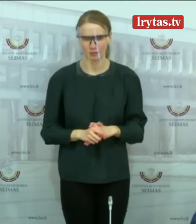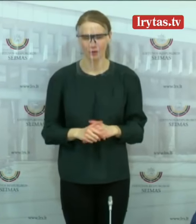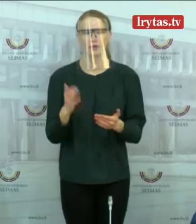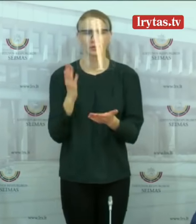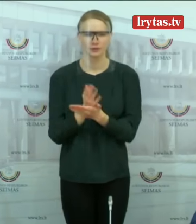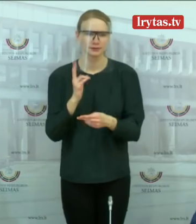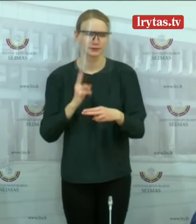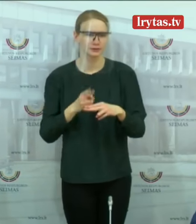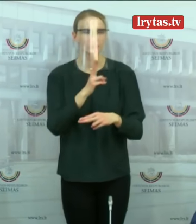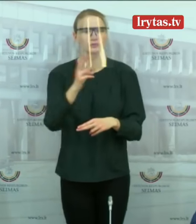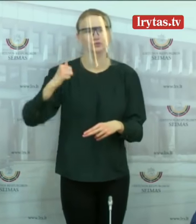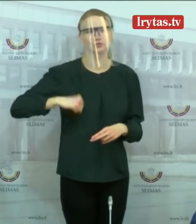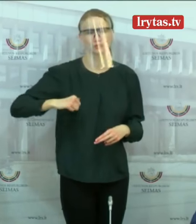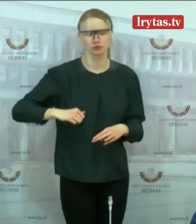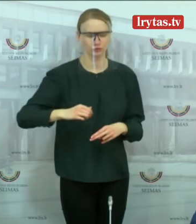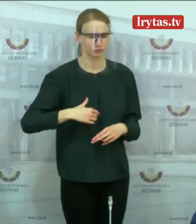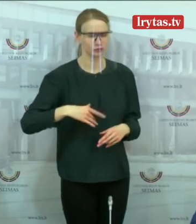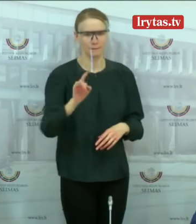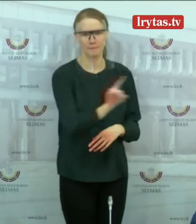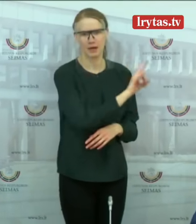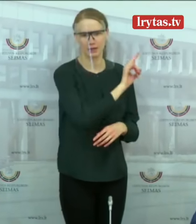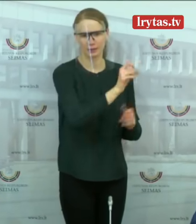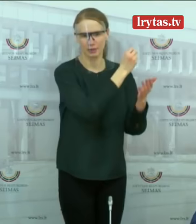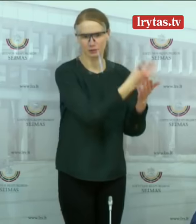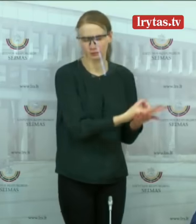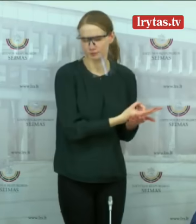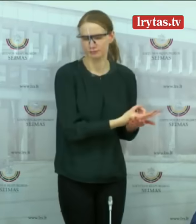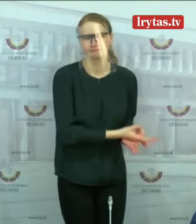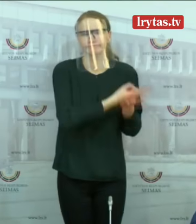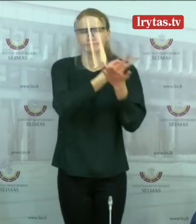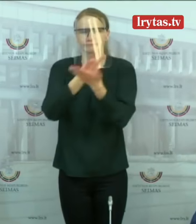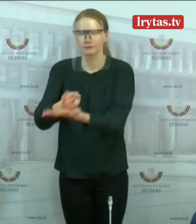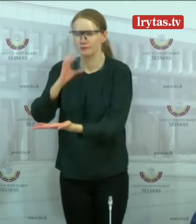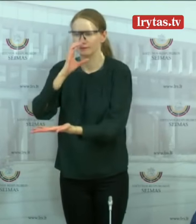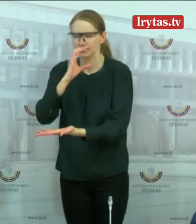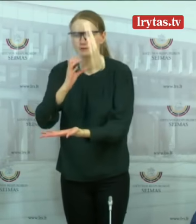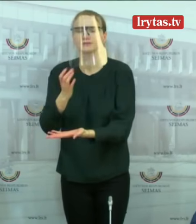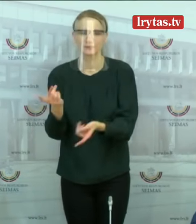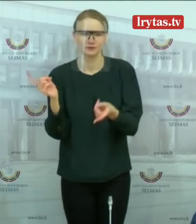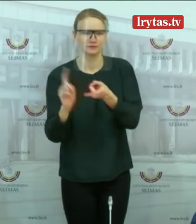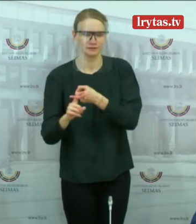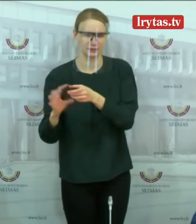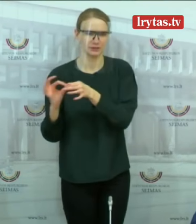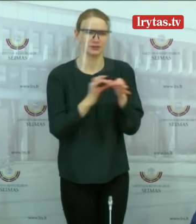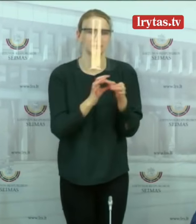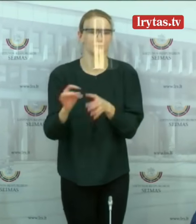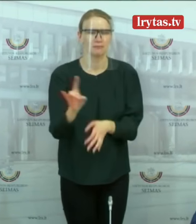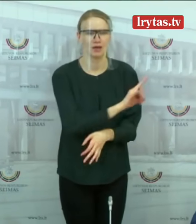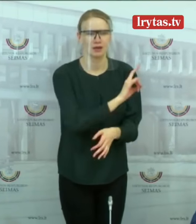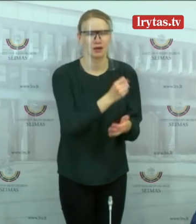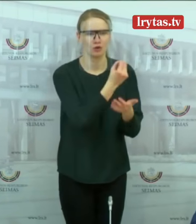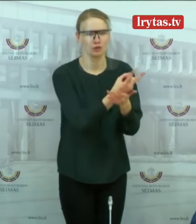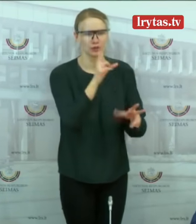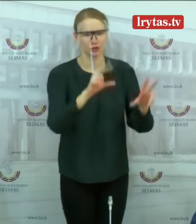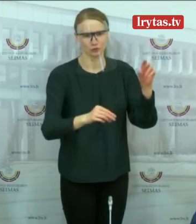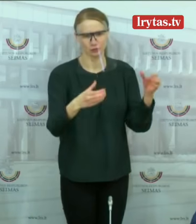kuris buvo perkeltas iš Marijampolės ligoninės ir šis atvejis yra siejamas su Marijampolės ligoninė ir priklausė rizikos